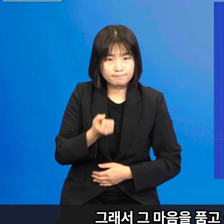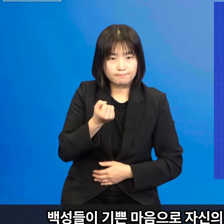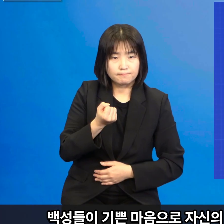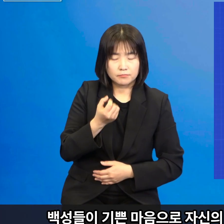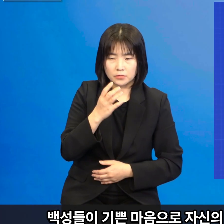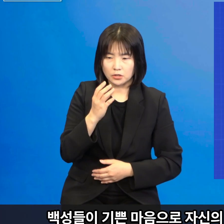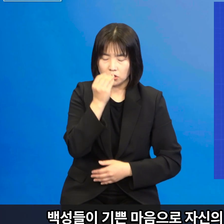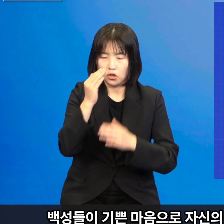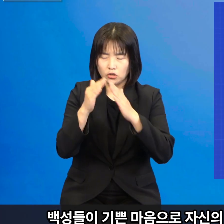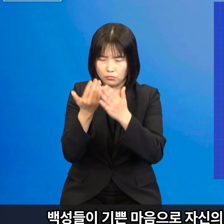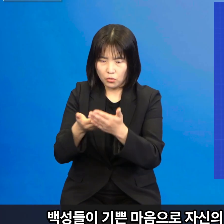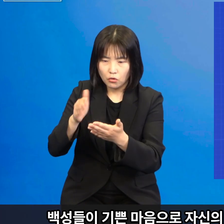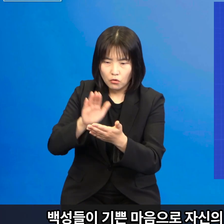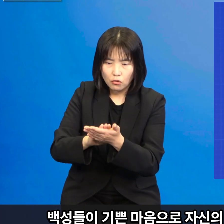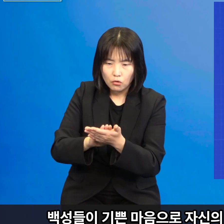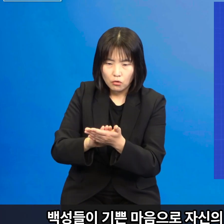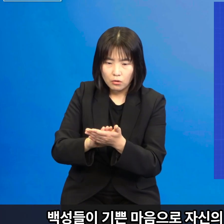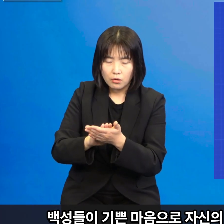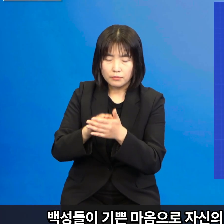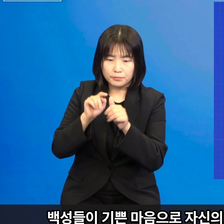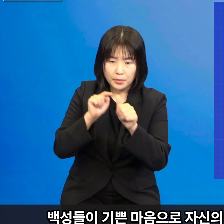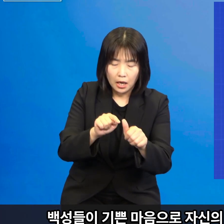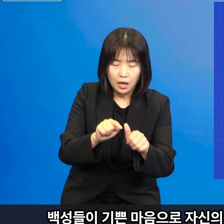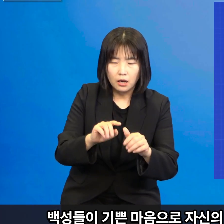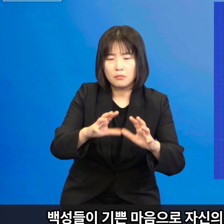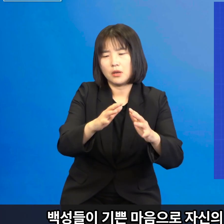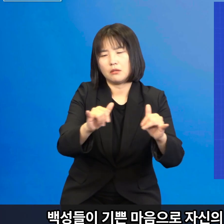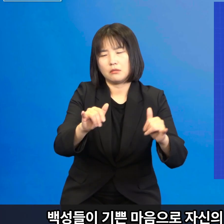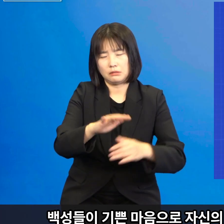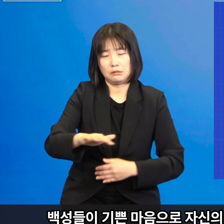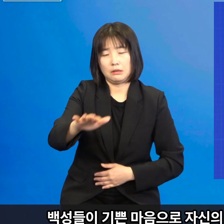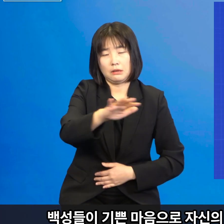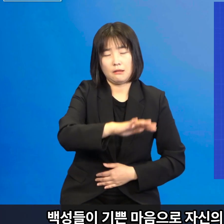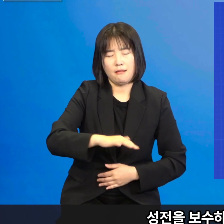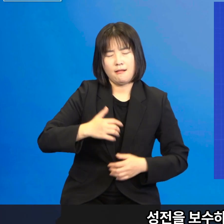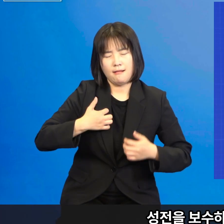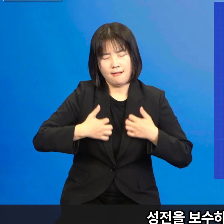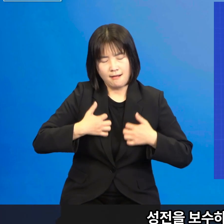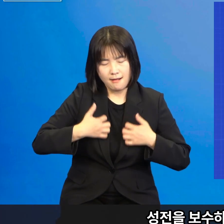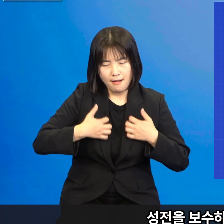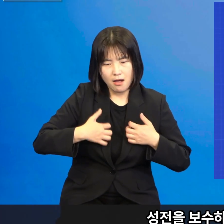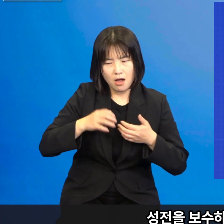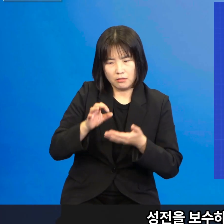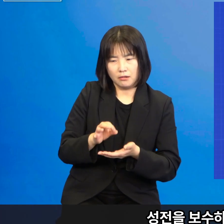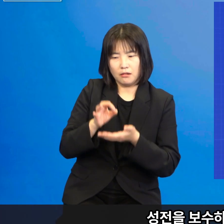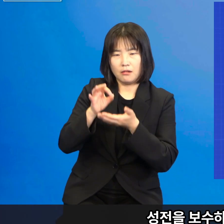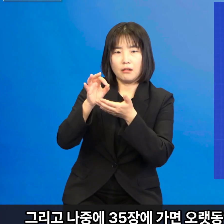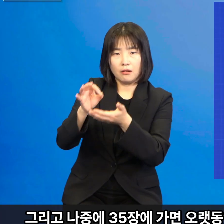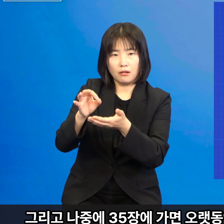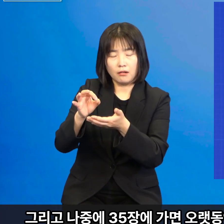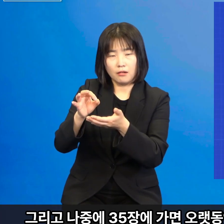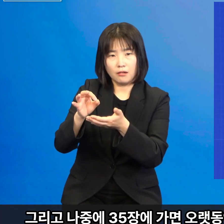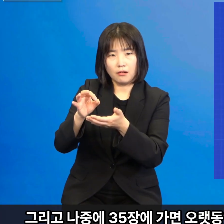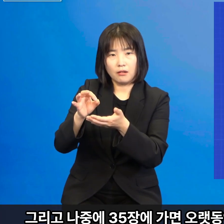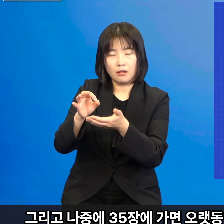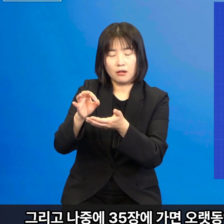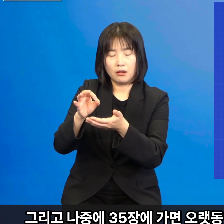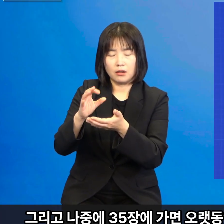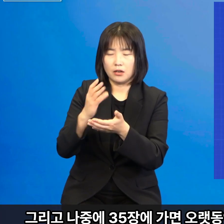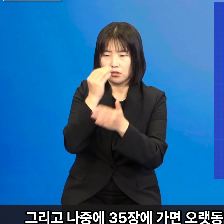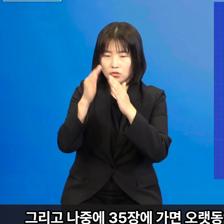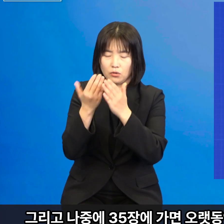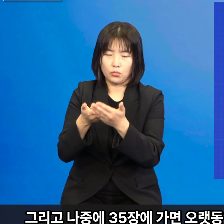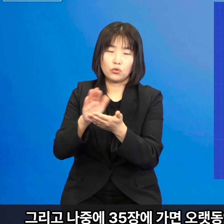하니까 백성들이 기쁜 마음으로 자신의 것을 가진 것을 일부를 드리면서 성전을 보수하기 시작합니다. 그리고 나중에